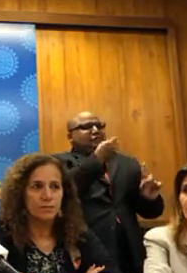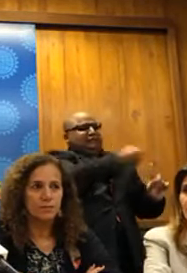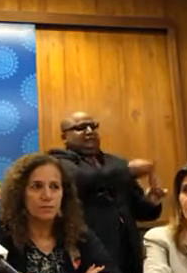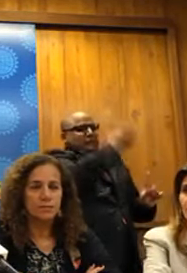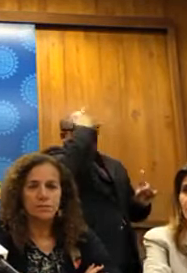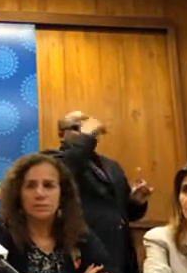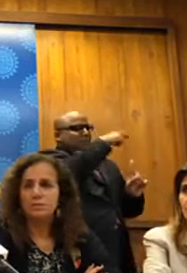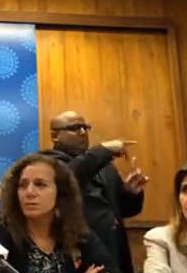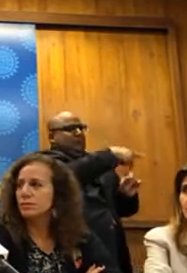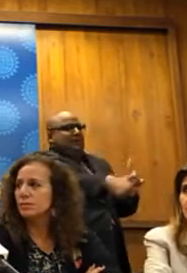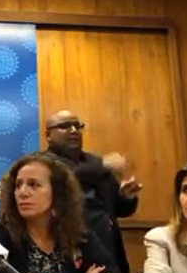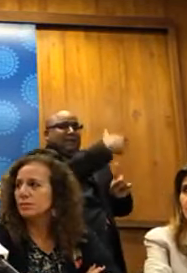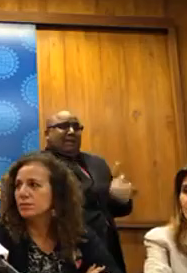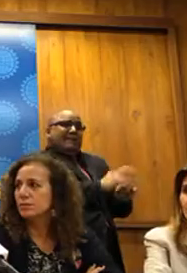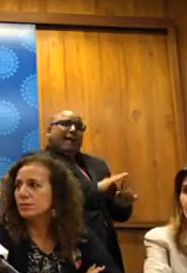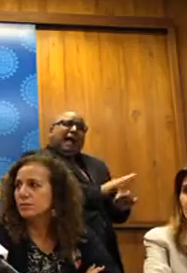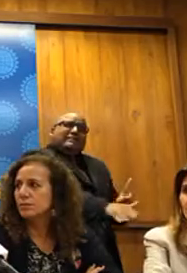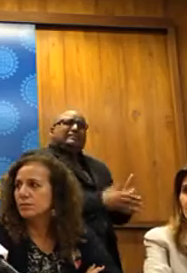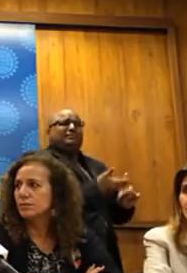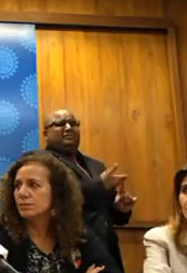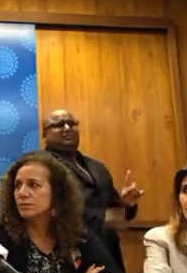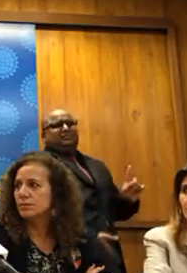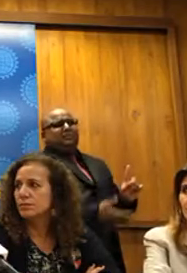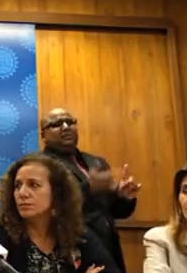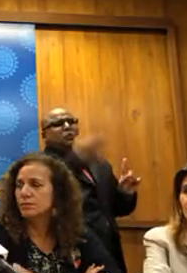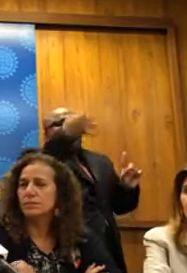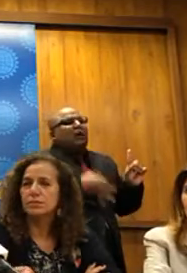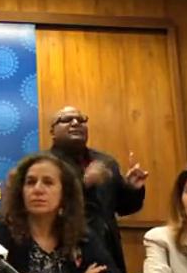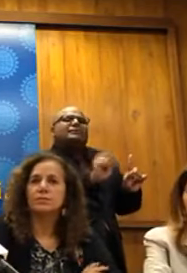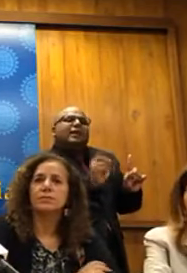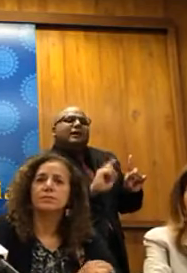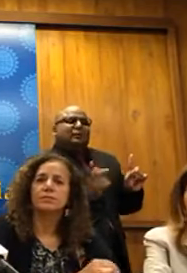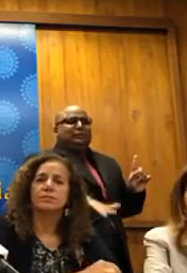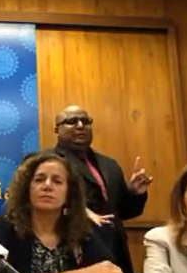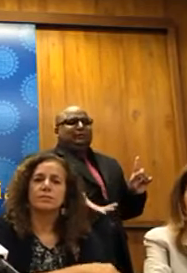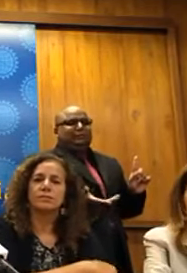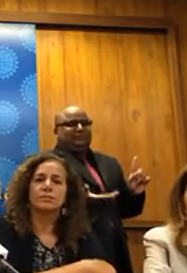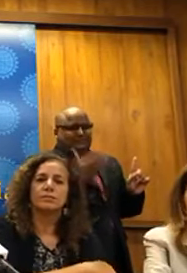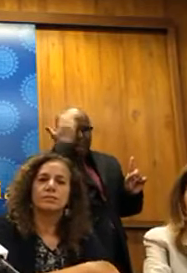pessoa com as características dele. Não funciona assim.